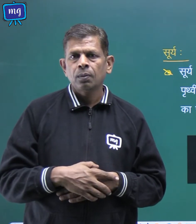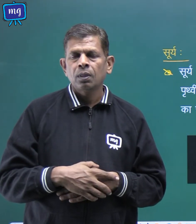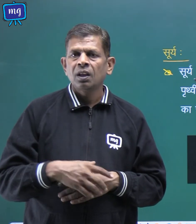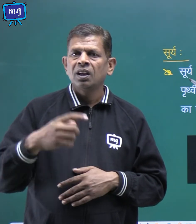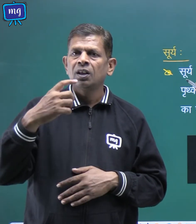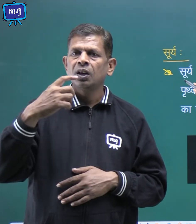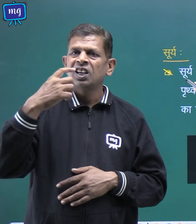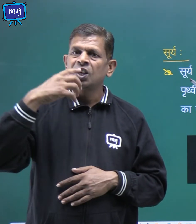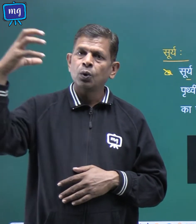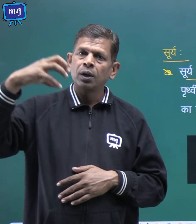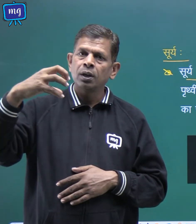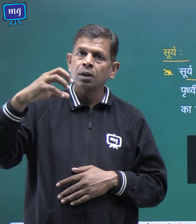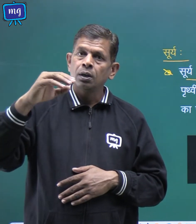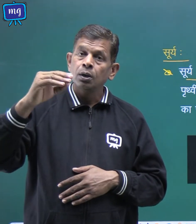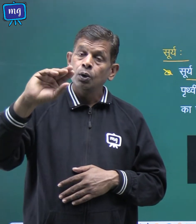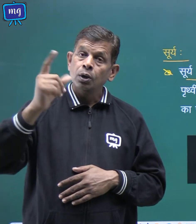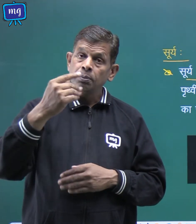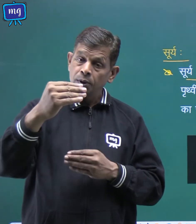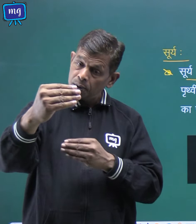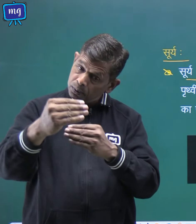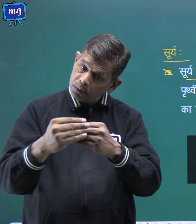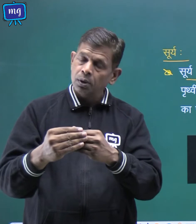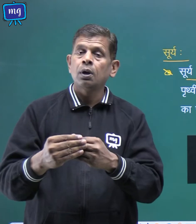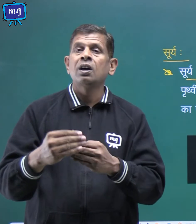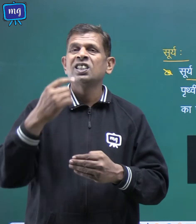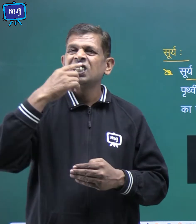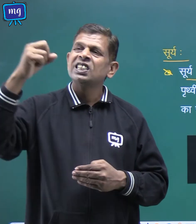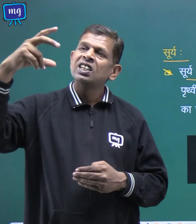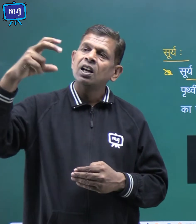सूर्य सबसे निकटतम तारा है।